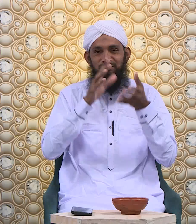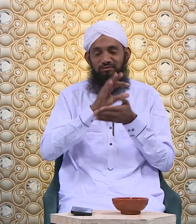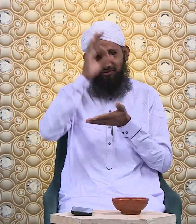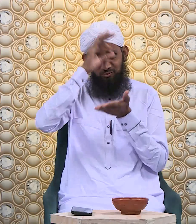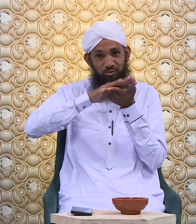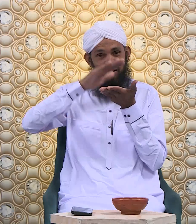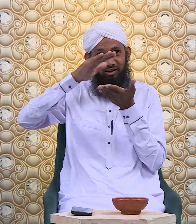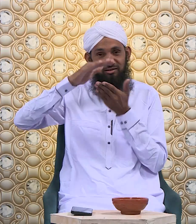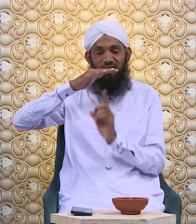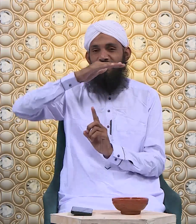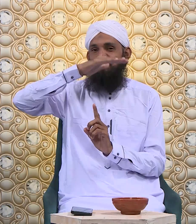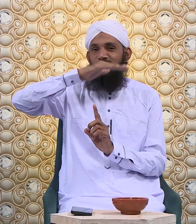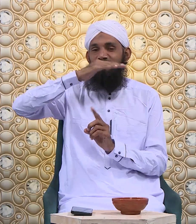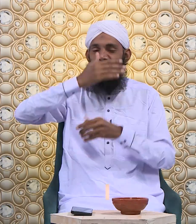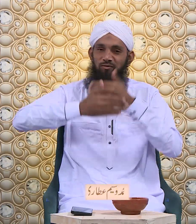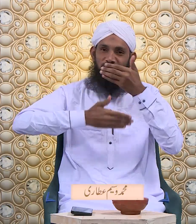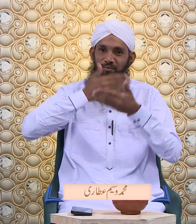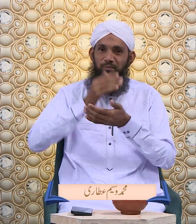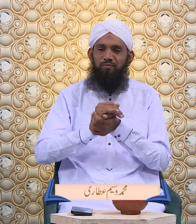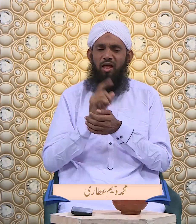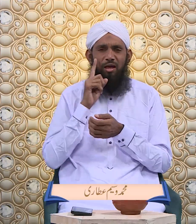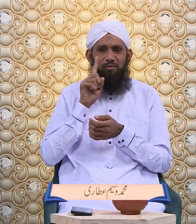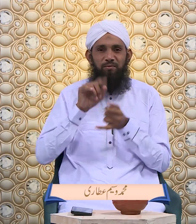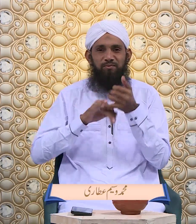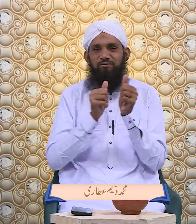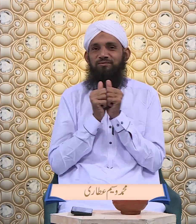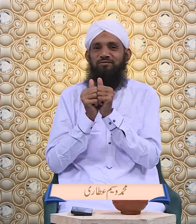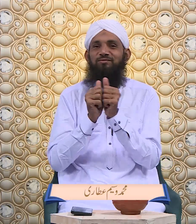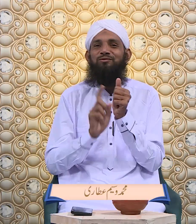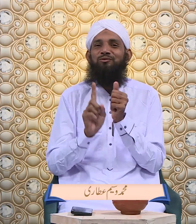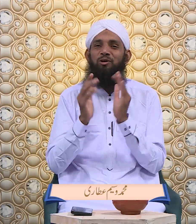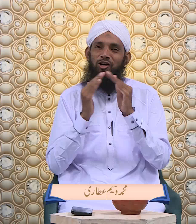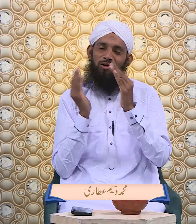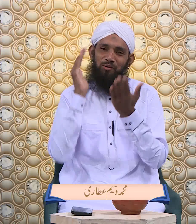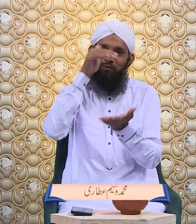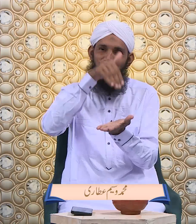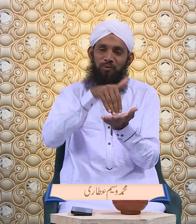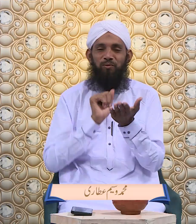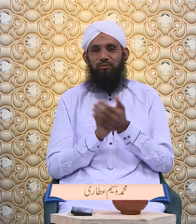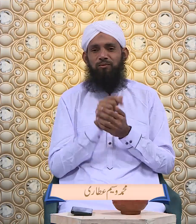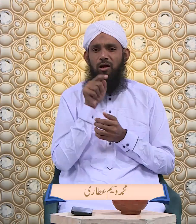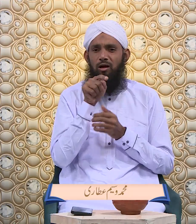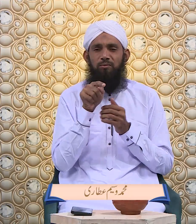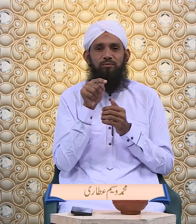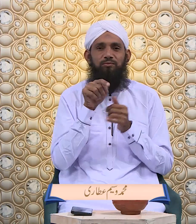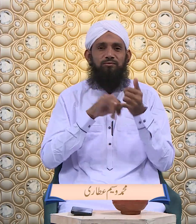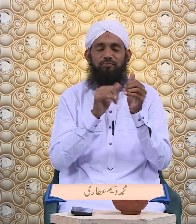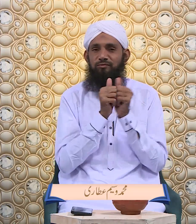میں ایک دن امیر المؤمنین حضرت سیدنا عمر فاروق عظم رضی اللہ عنہ کے گھر گیا مگر آپ رضی اللہ عنہ حضرت امیر